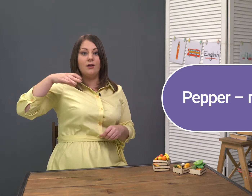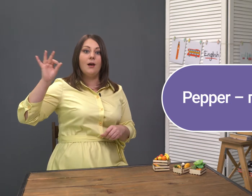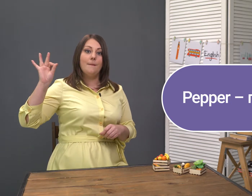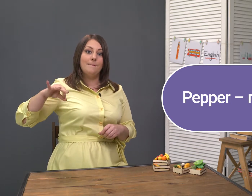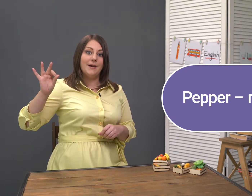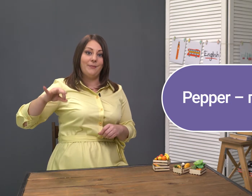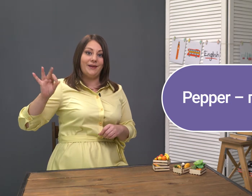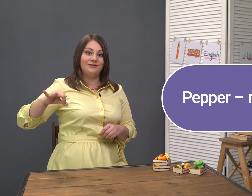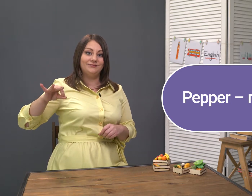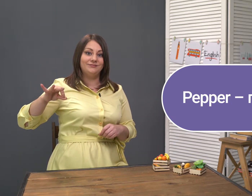Pepper.